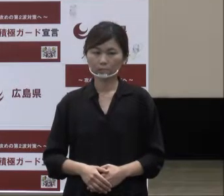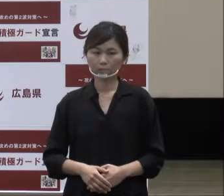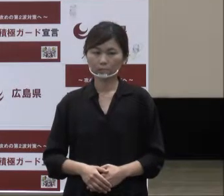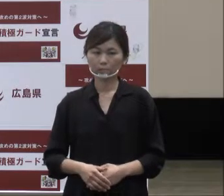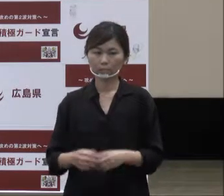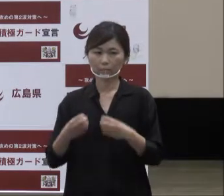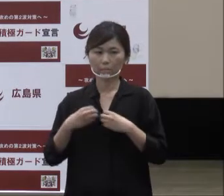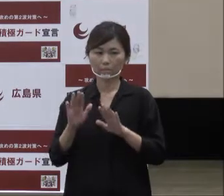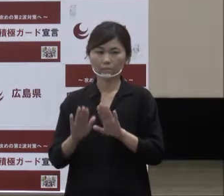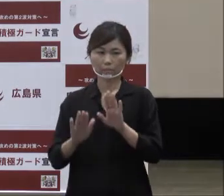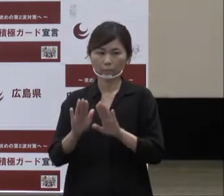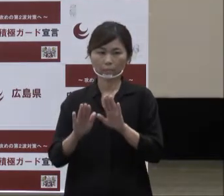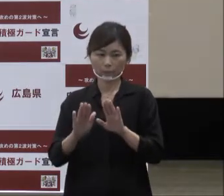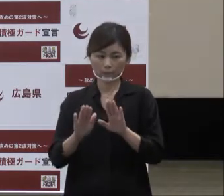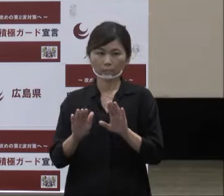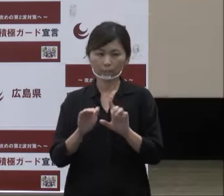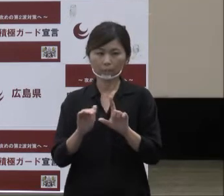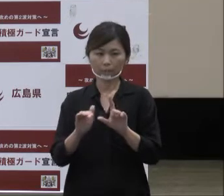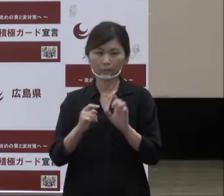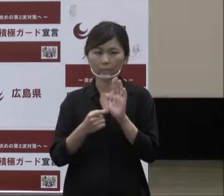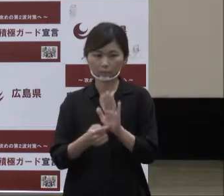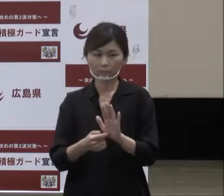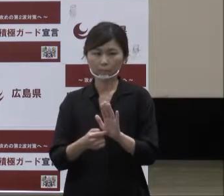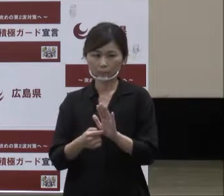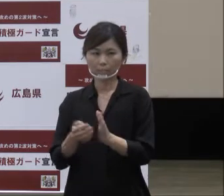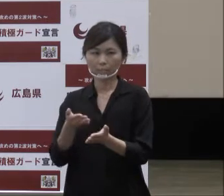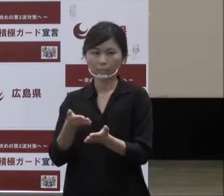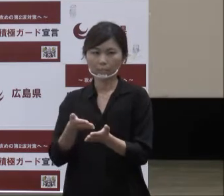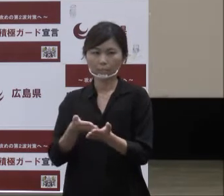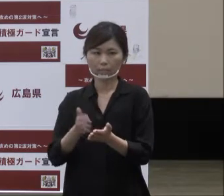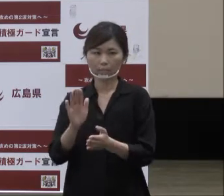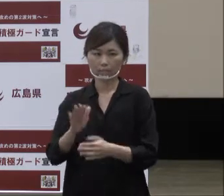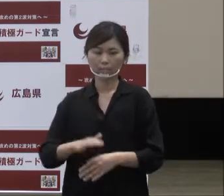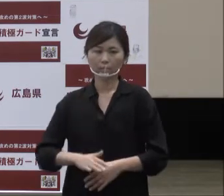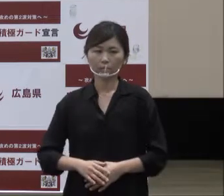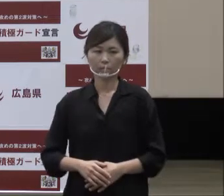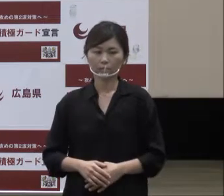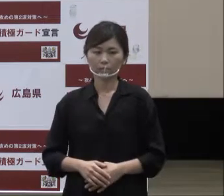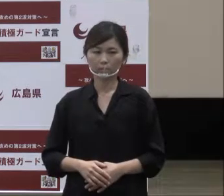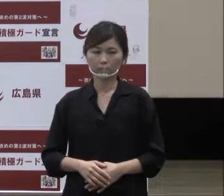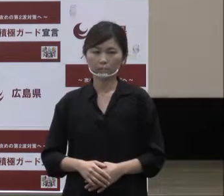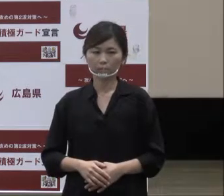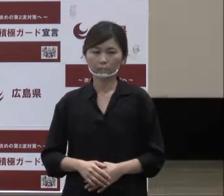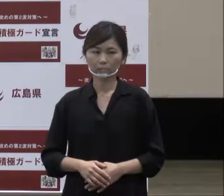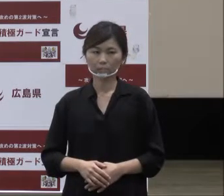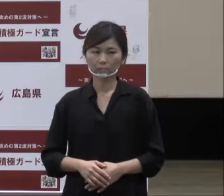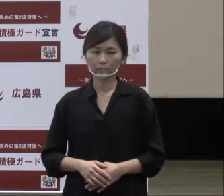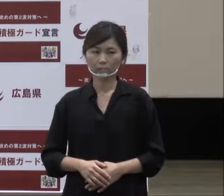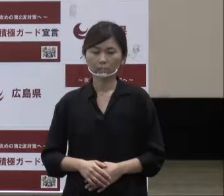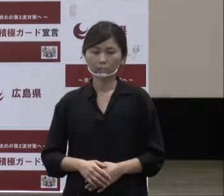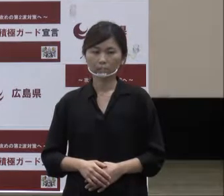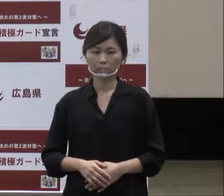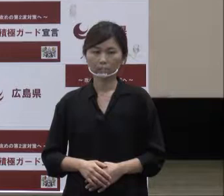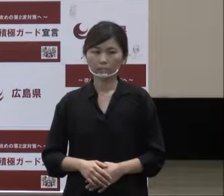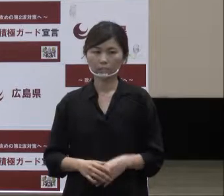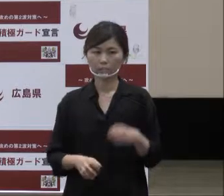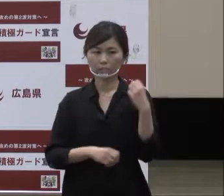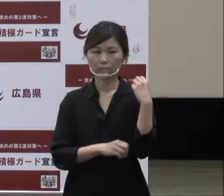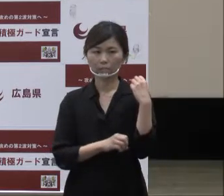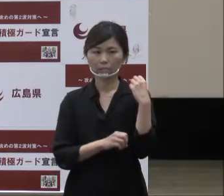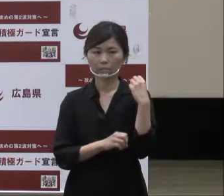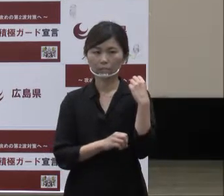についての目安を示すとかですね、そういうお話がありましたけれども、その、一つになるのは、状